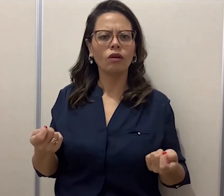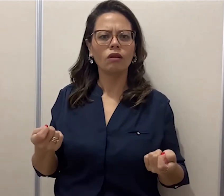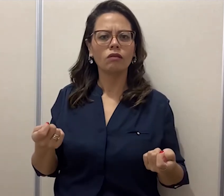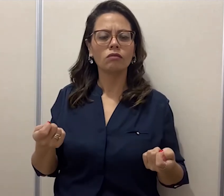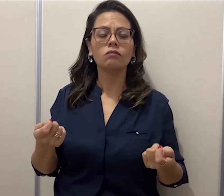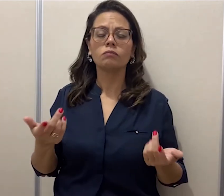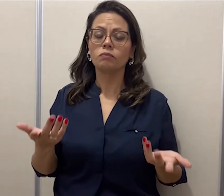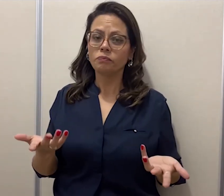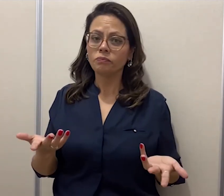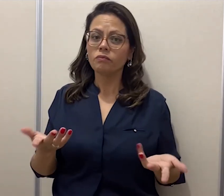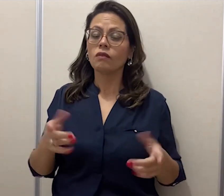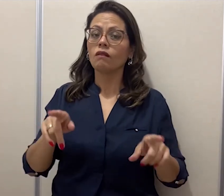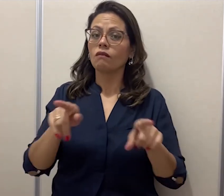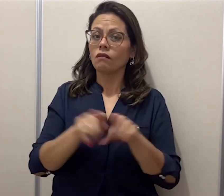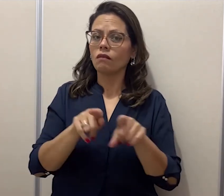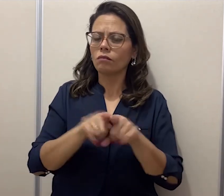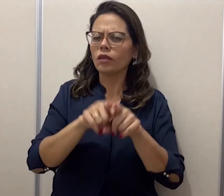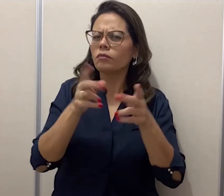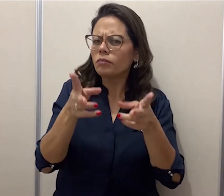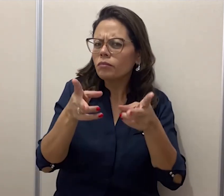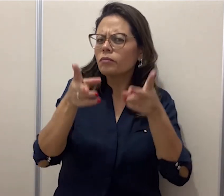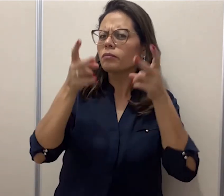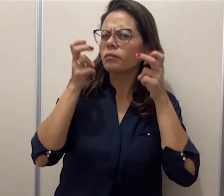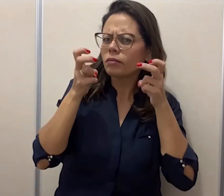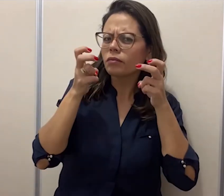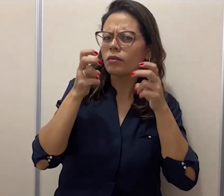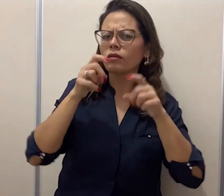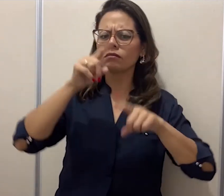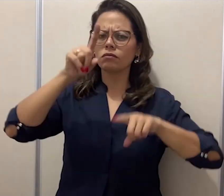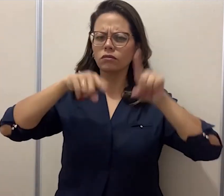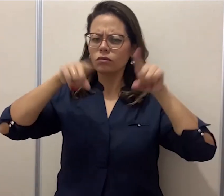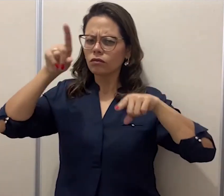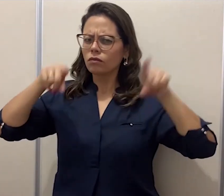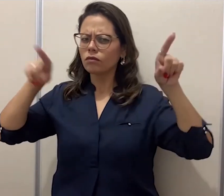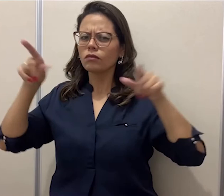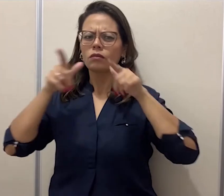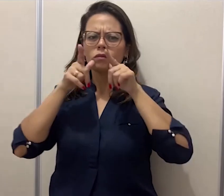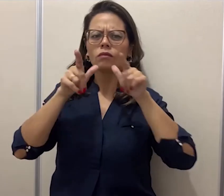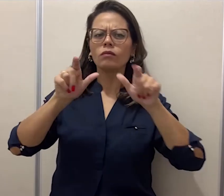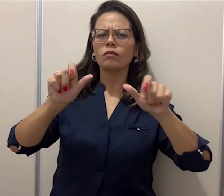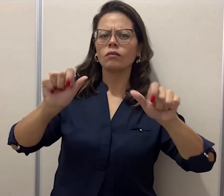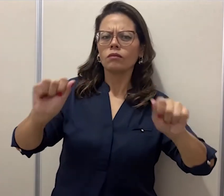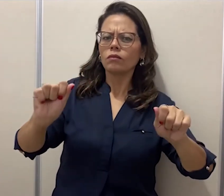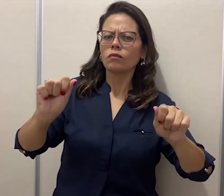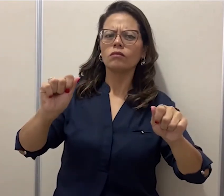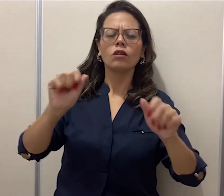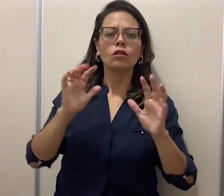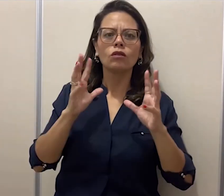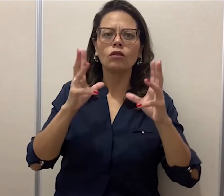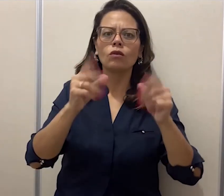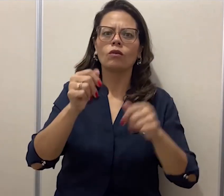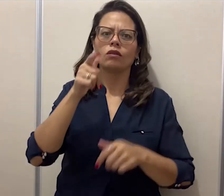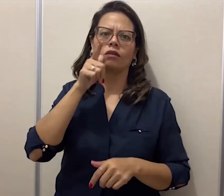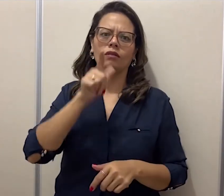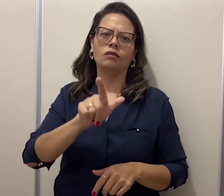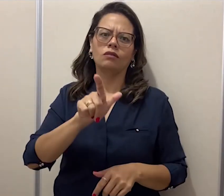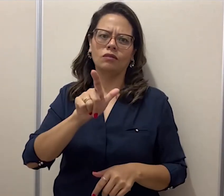de sinais na língua de sinais na libras também você deve ter-se atentado essa questão da variação linguística